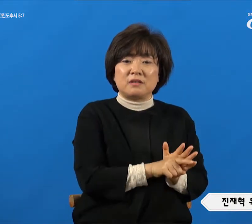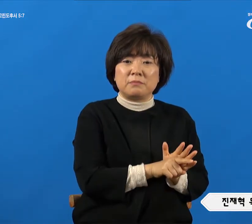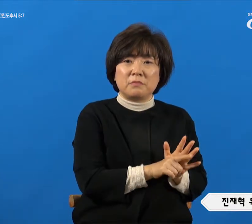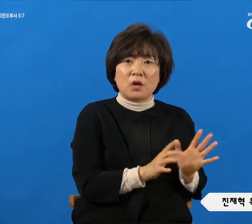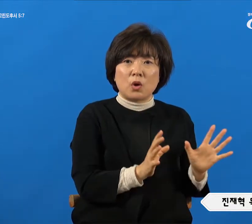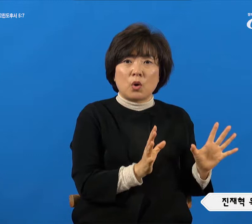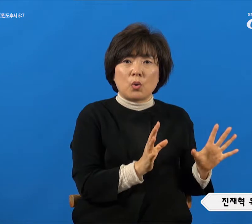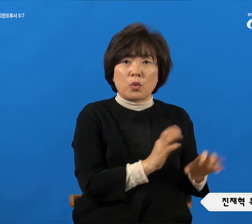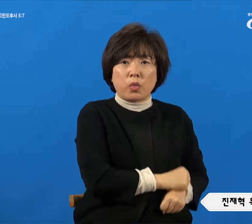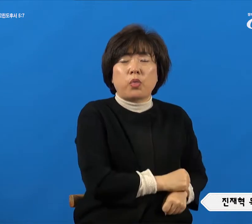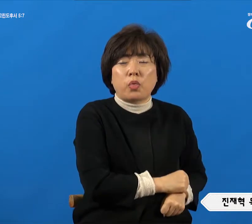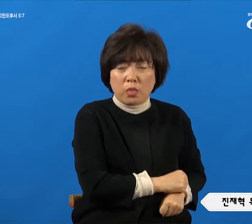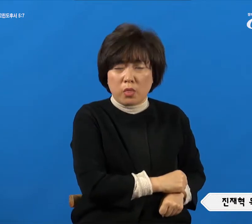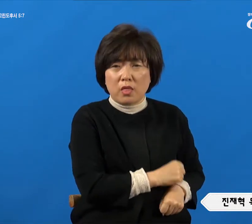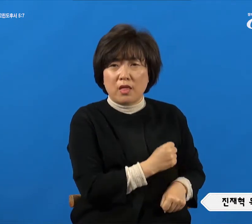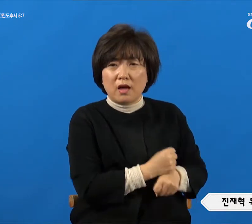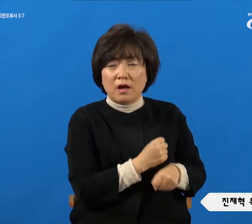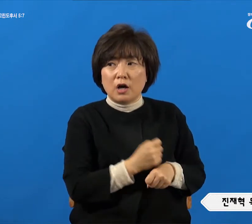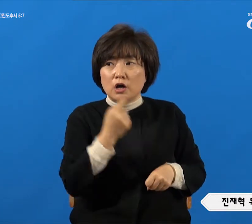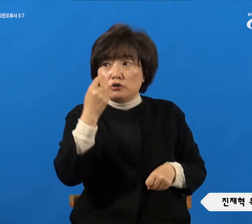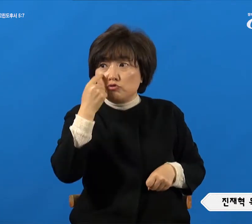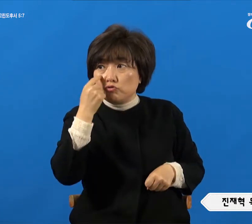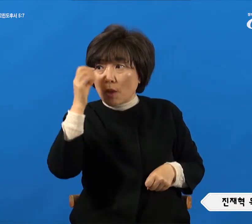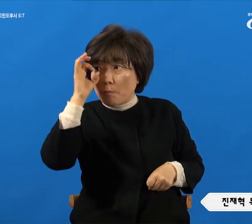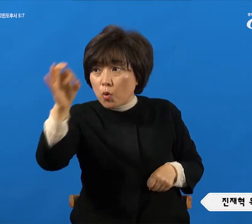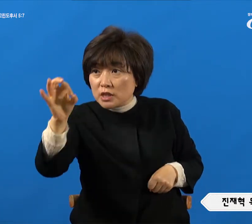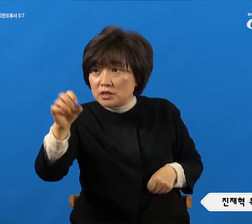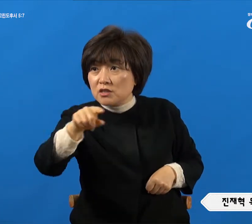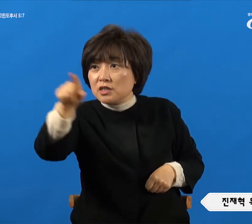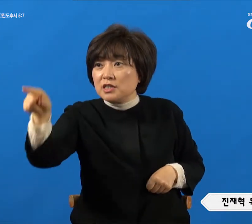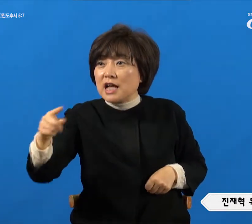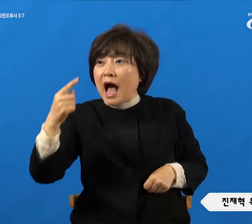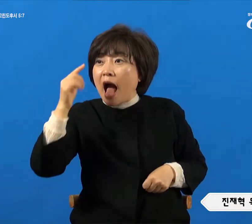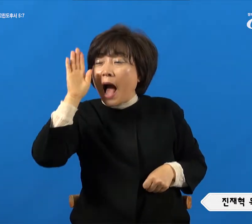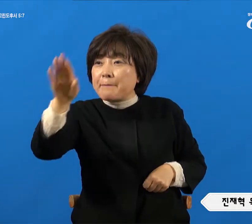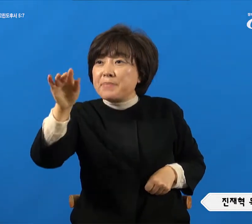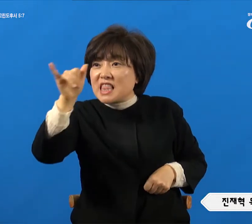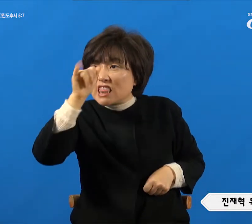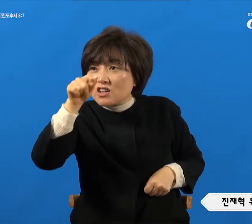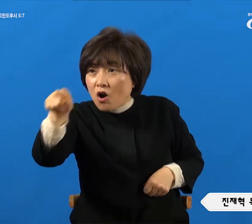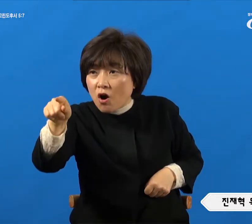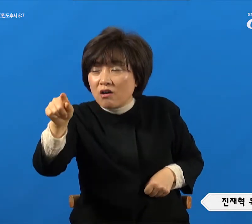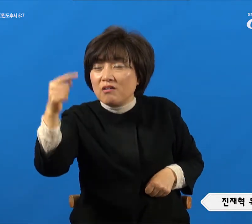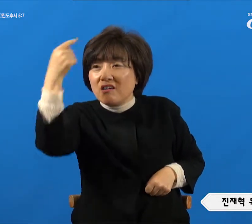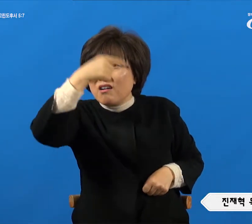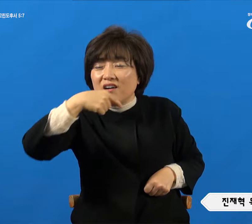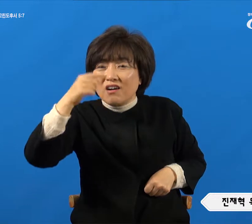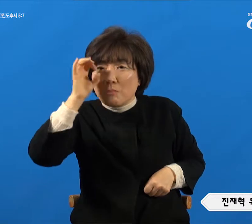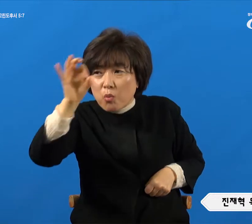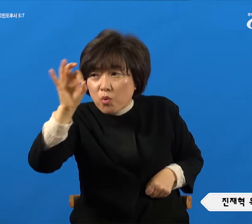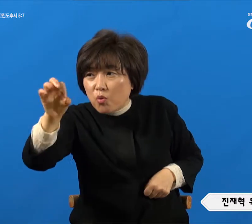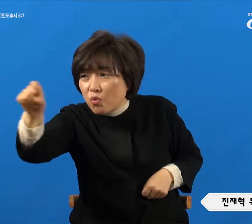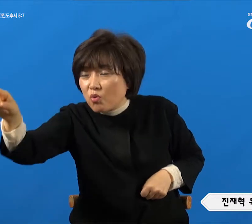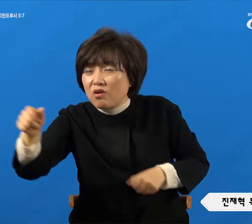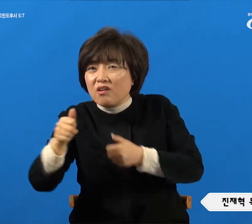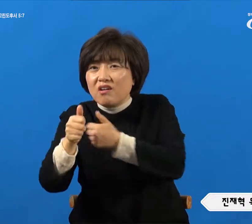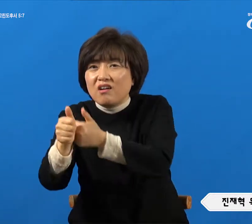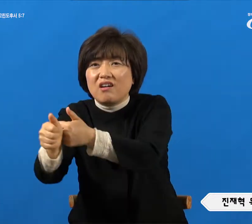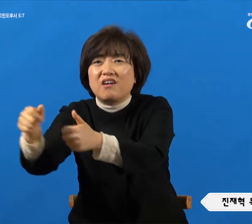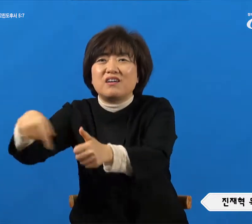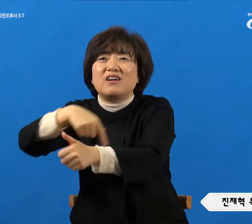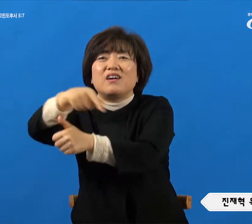어느덧 사라져버리고 눈에 보이는 것, 앞에 있는 것, 우리의 상황과 형편